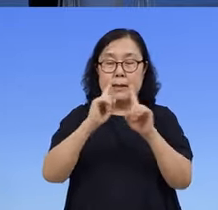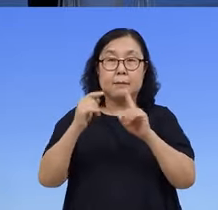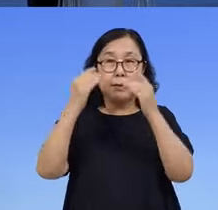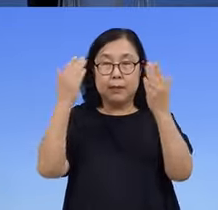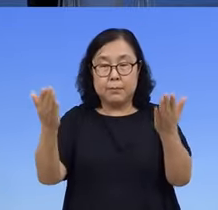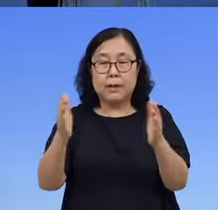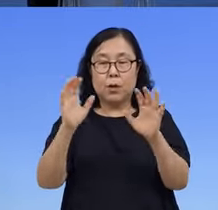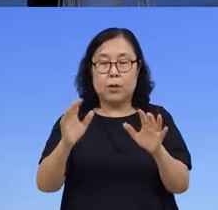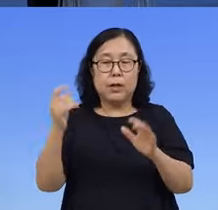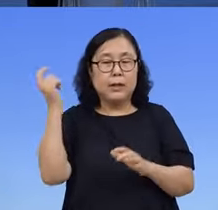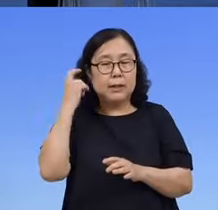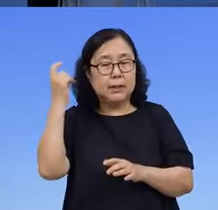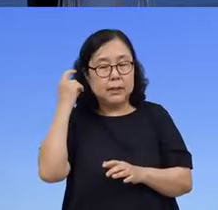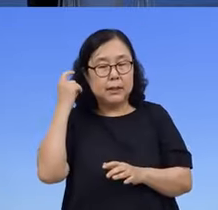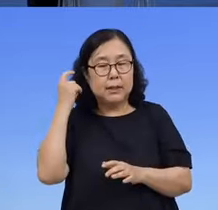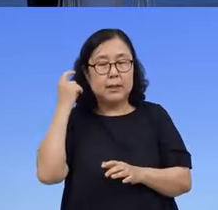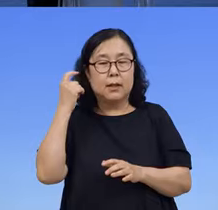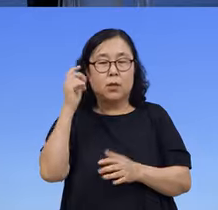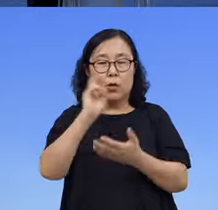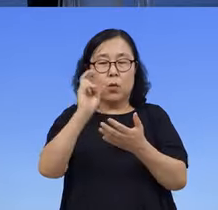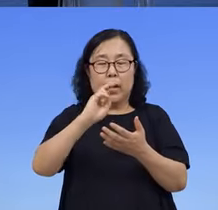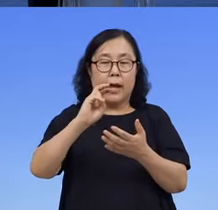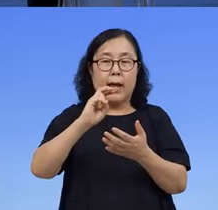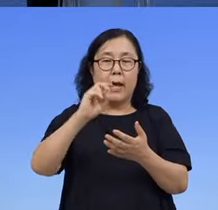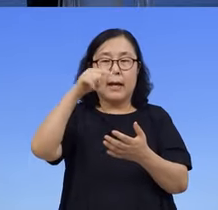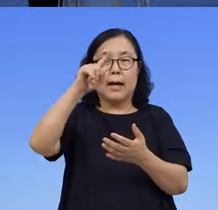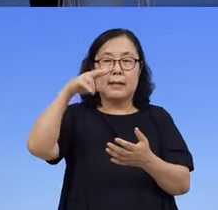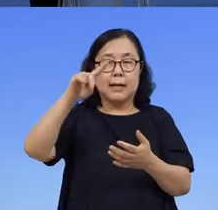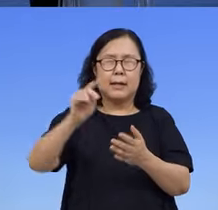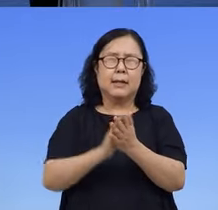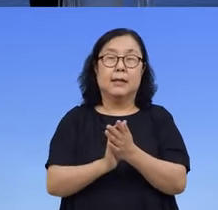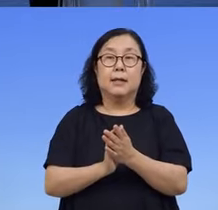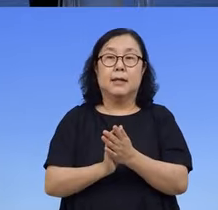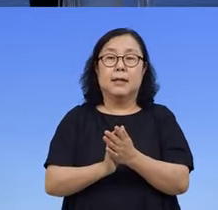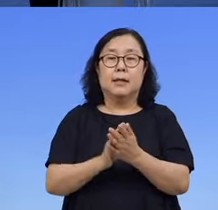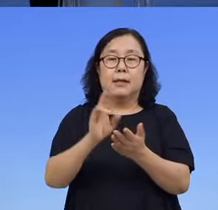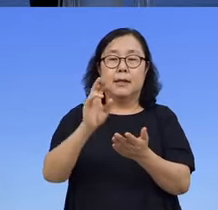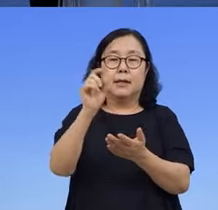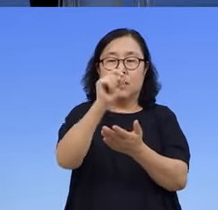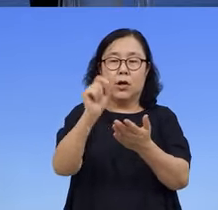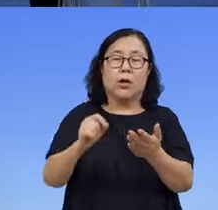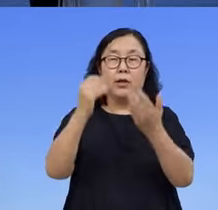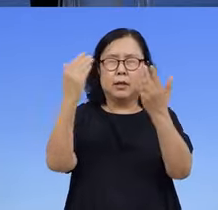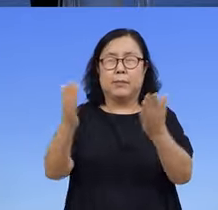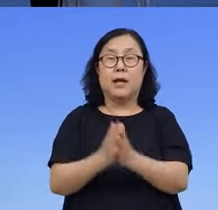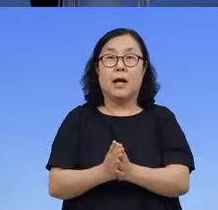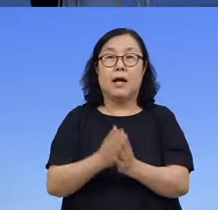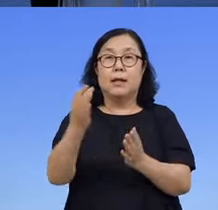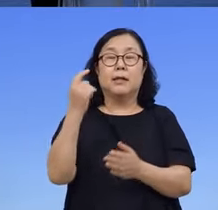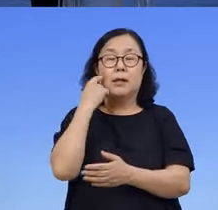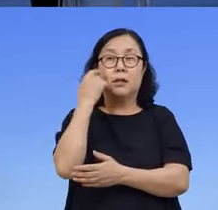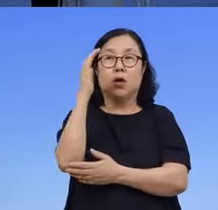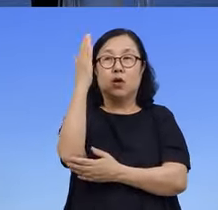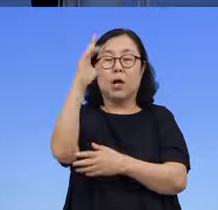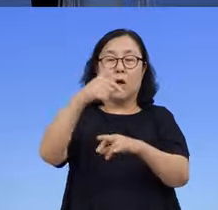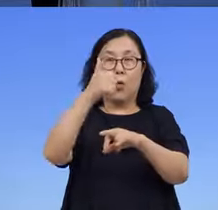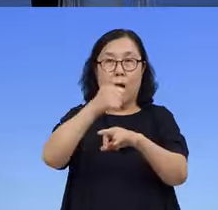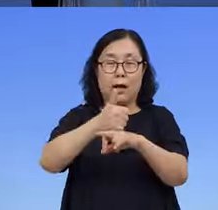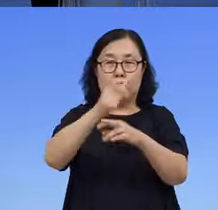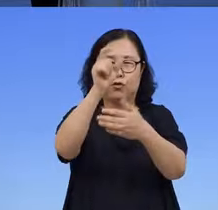말씀을 전해드리며 오늘 들은 곡의 가사를 목사님께 선물해 드립니다. 그리고는 이 찬양 가사, 당신은 영광의 왕,